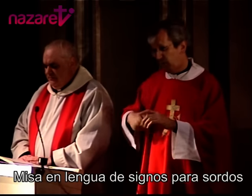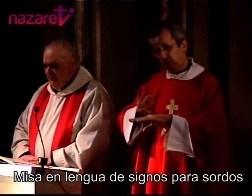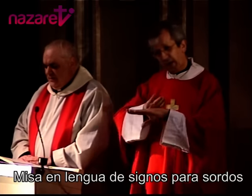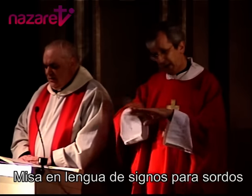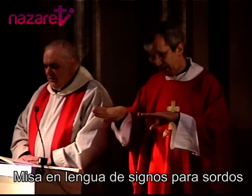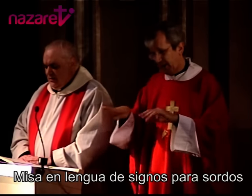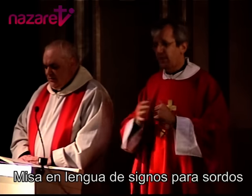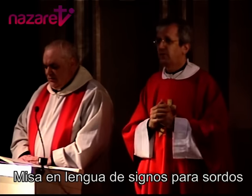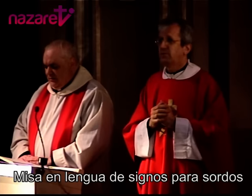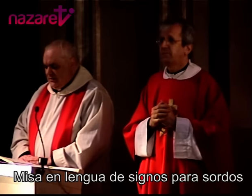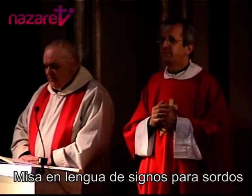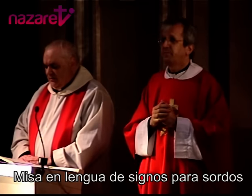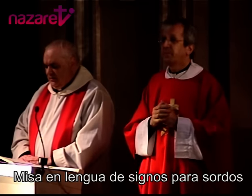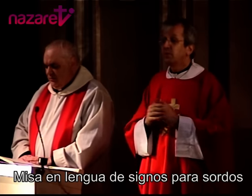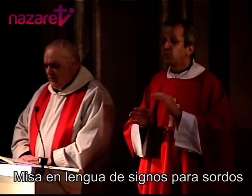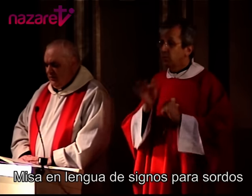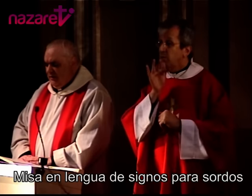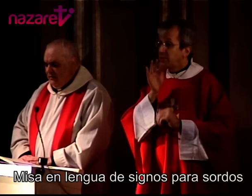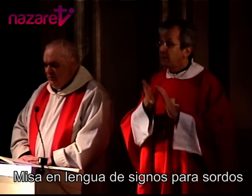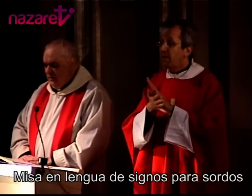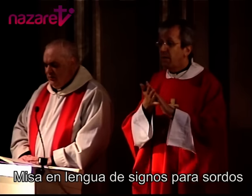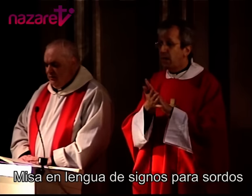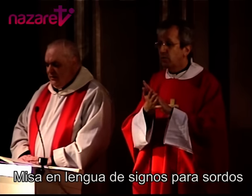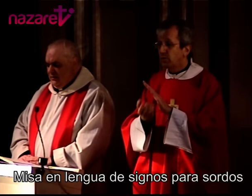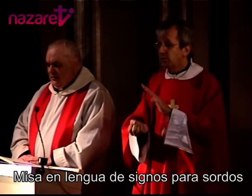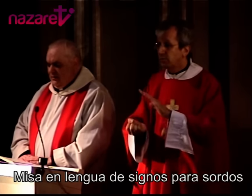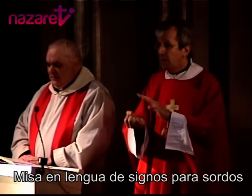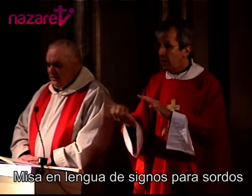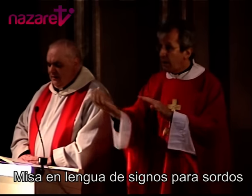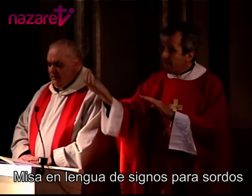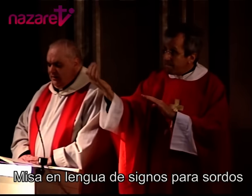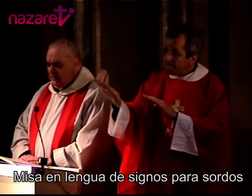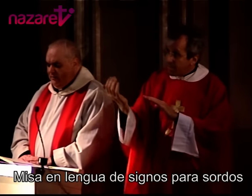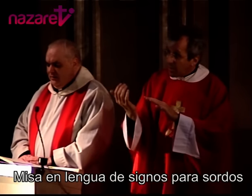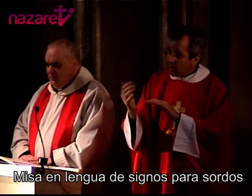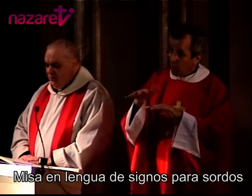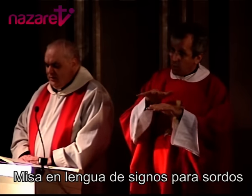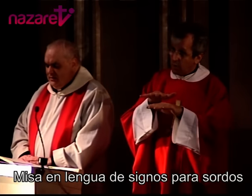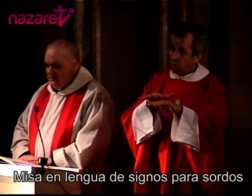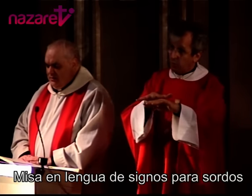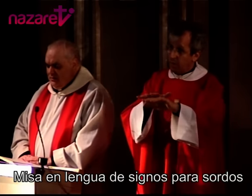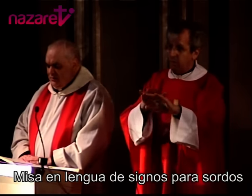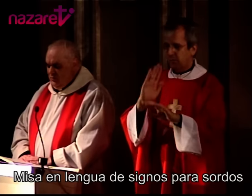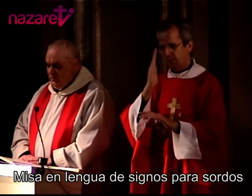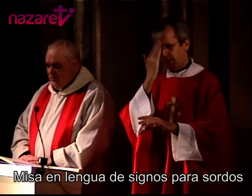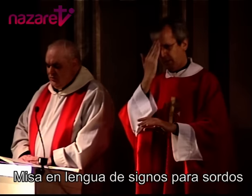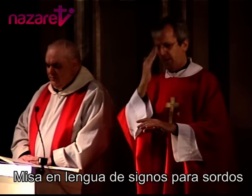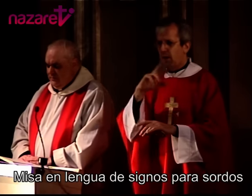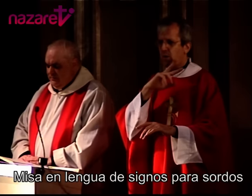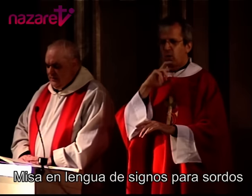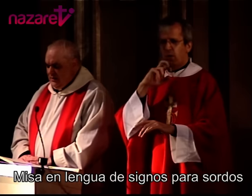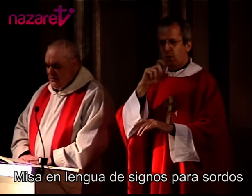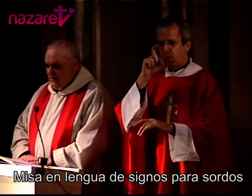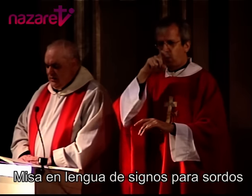tentación». Todavía estaba hablando cuando apareció una turba e iba a la cabeza el llamado Judas, uno de los